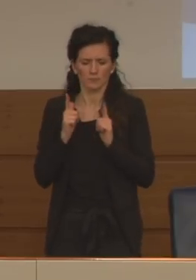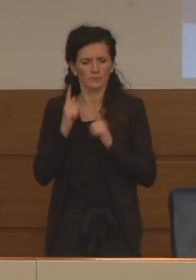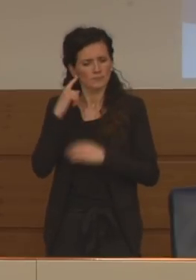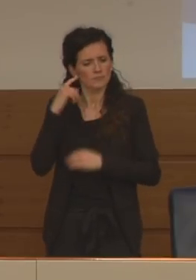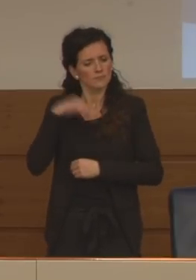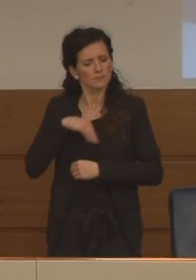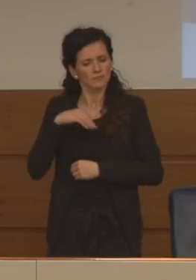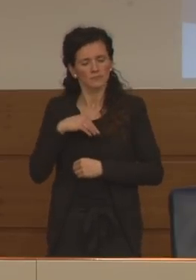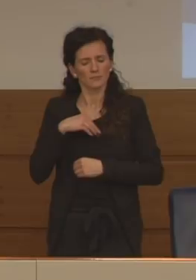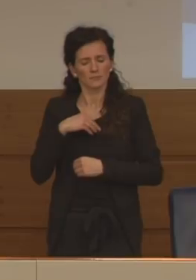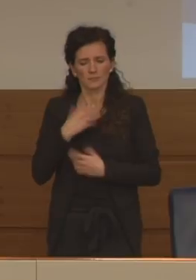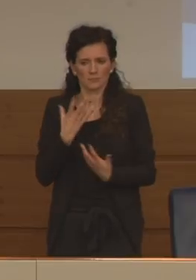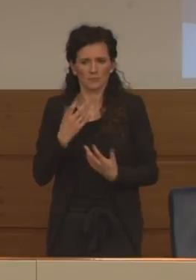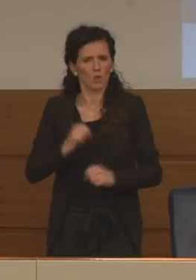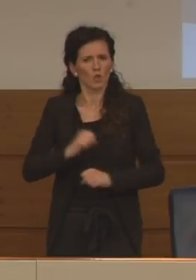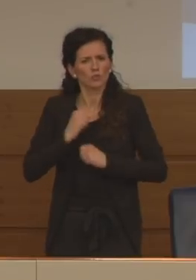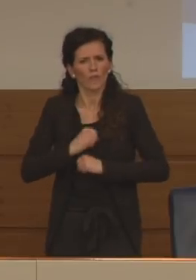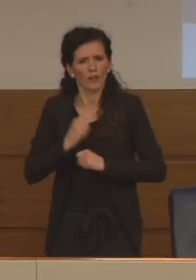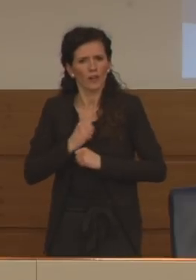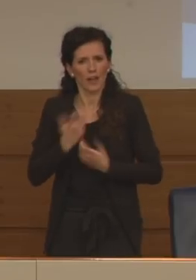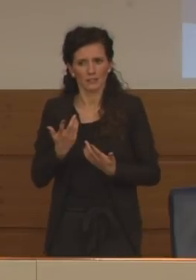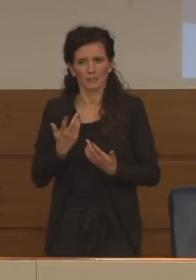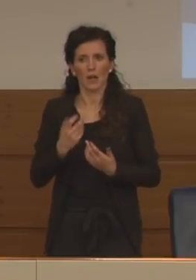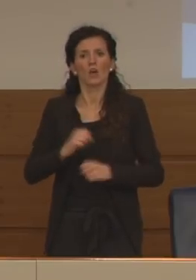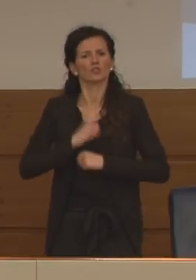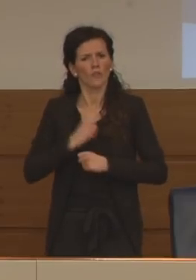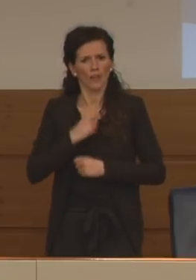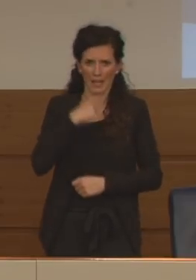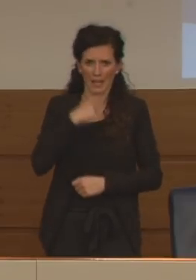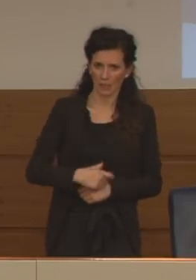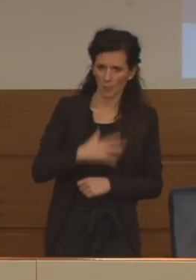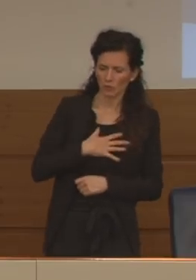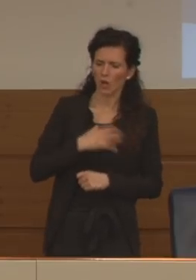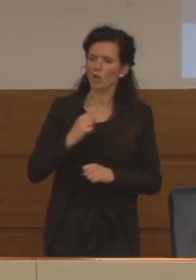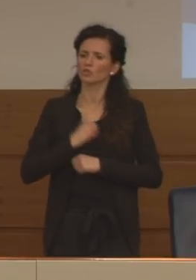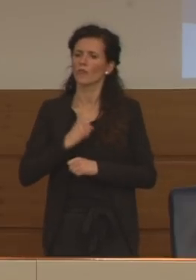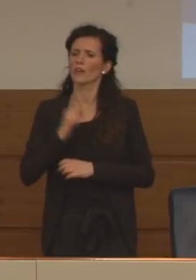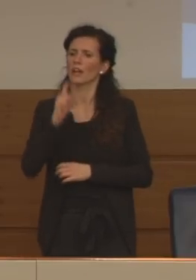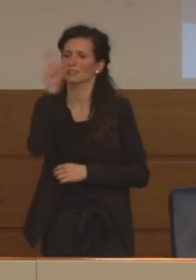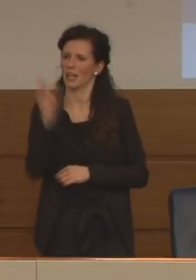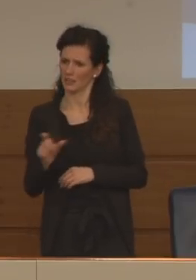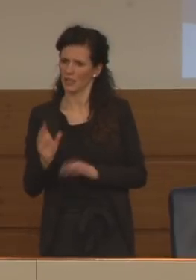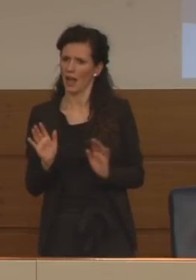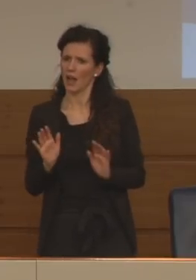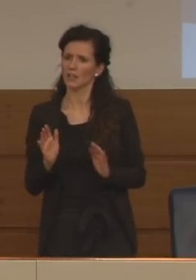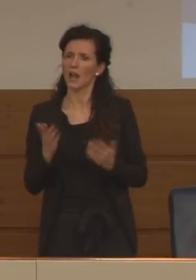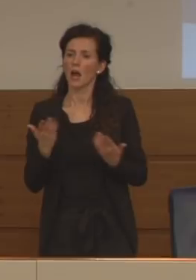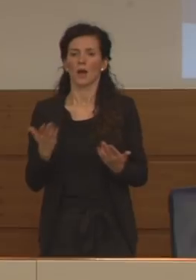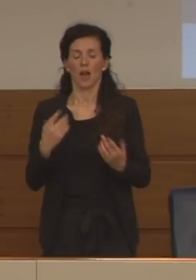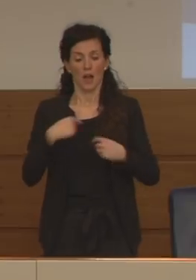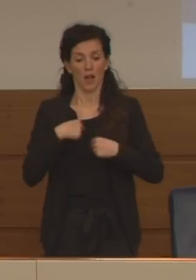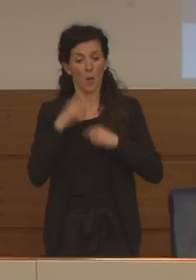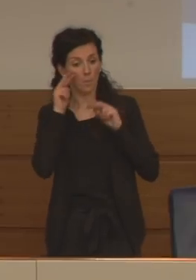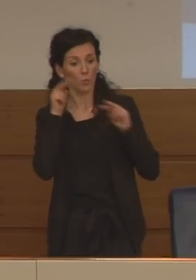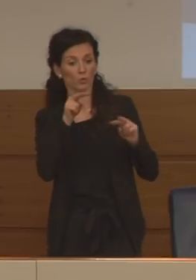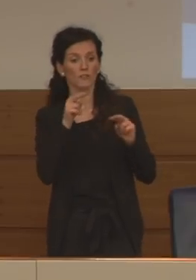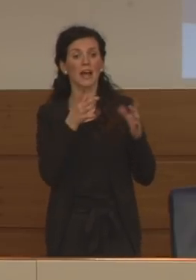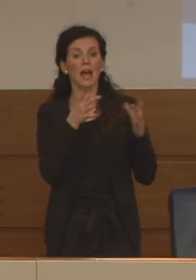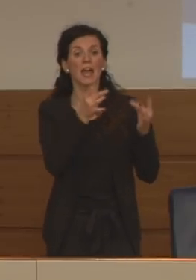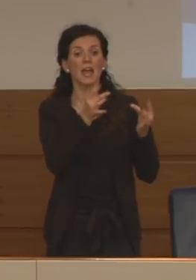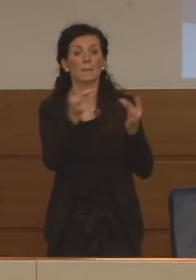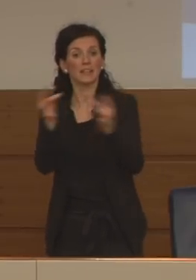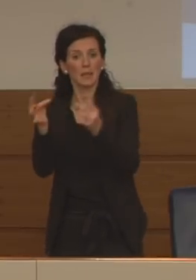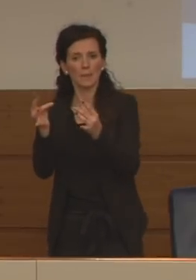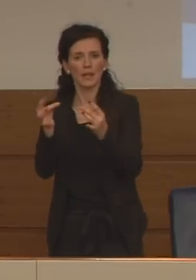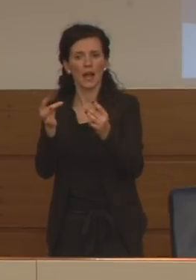per l'intero paese oltre che nostra personale sono però un portato dal punto di vista epidemiologico di un